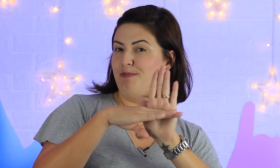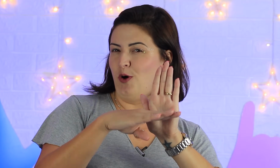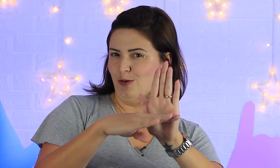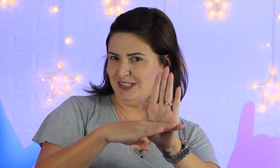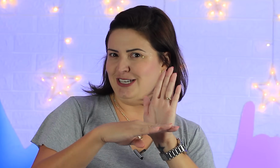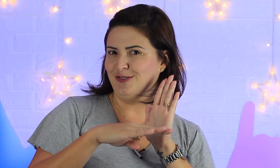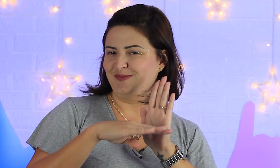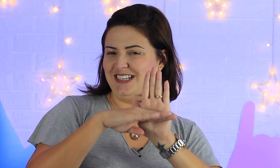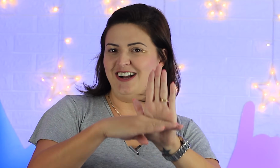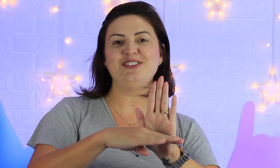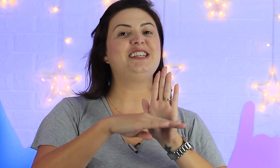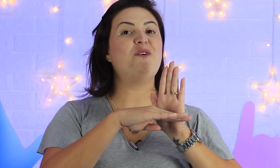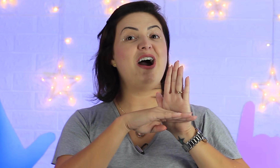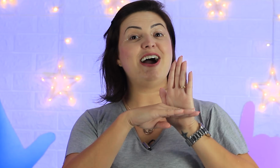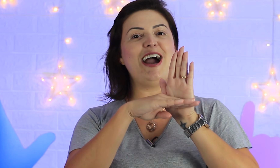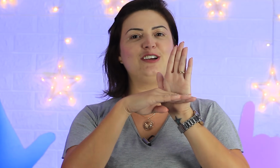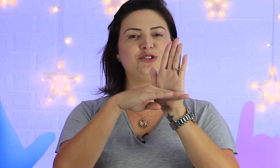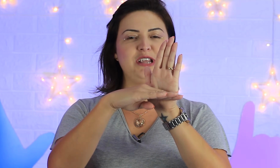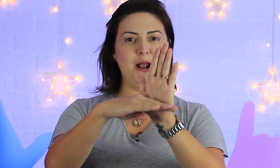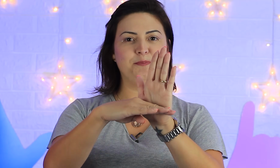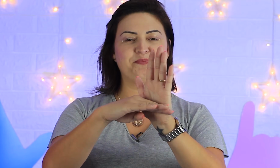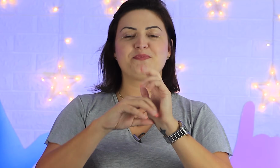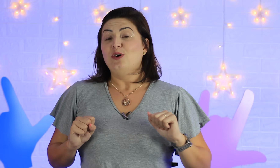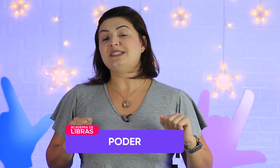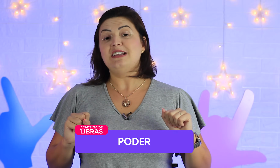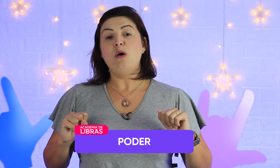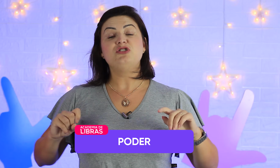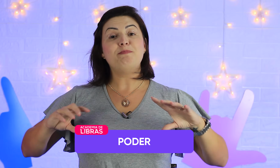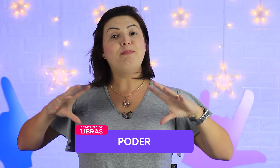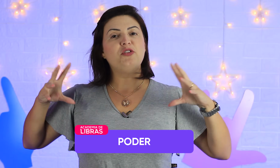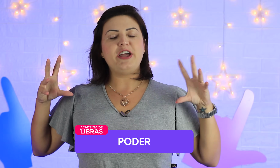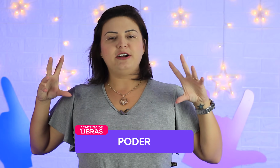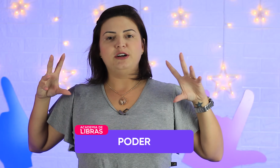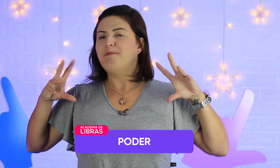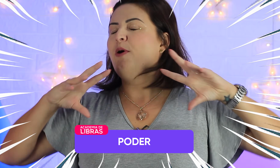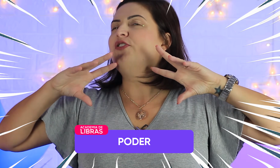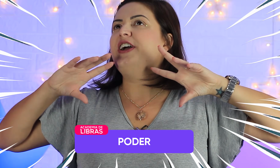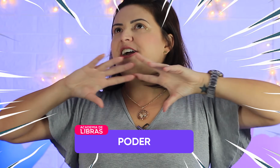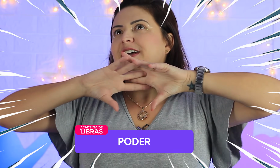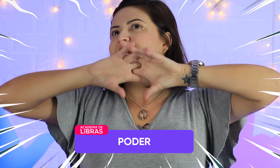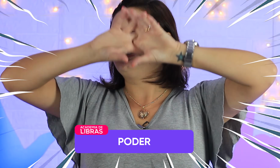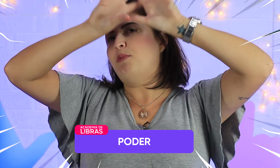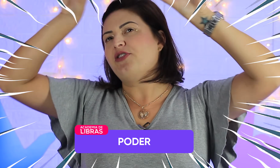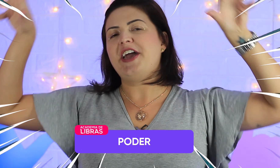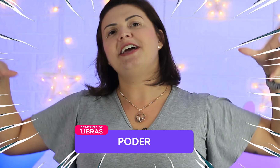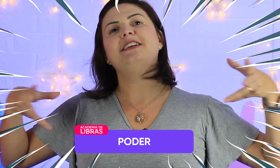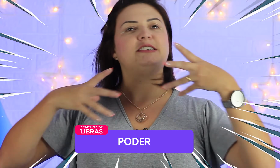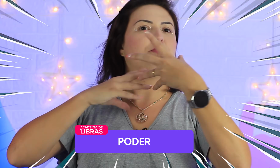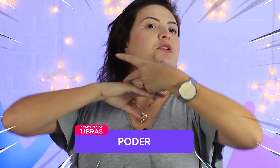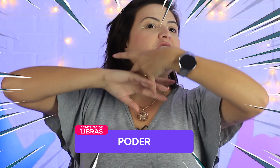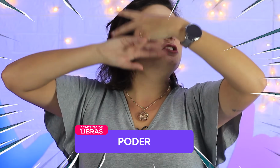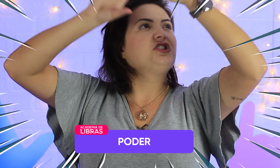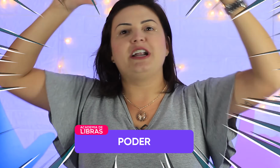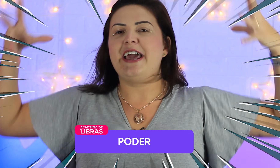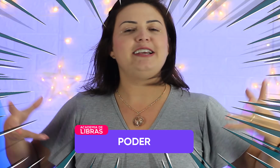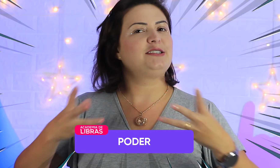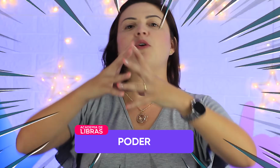empurrãozinho. Certo? Então, ajudar. O sinal de poder. Poder. Aqueles poderes. Poder de Gladstone.